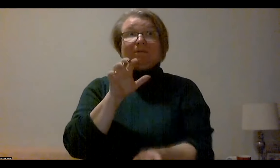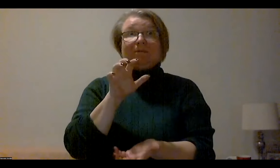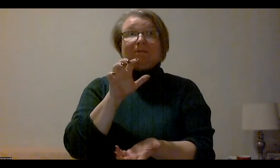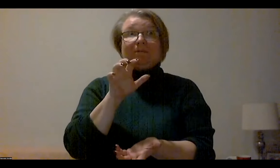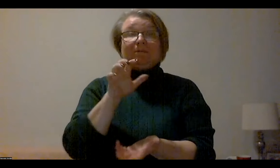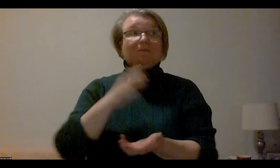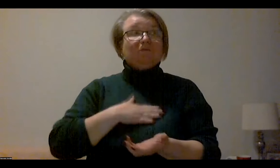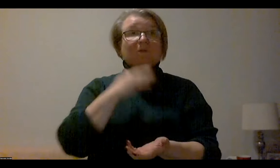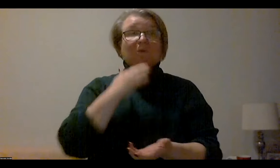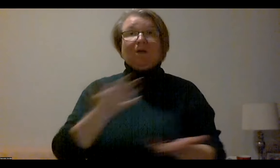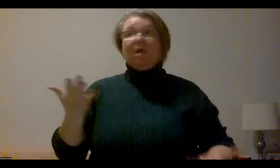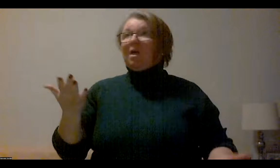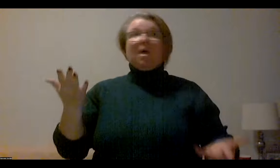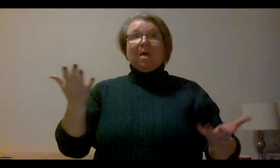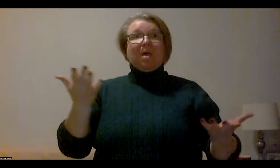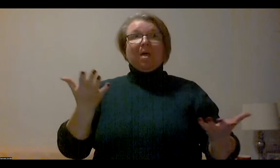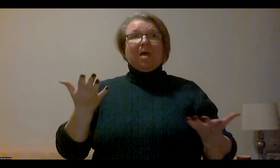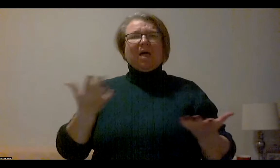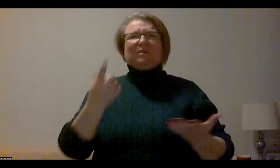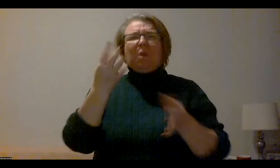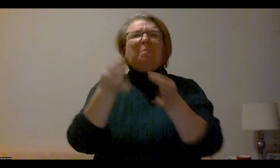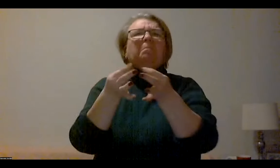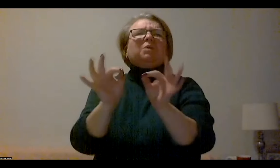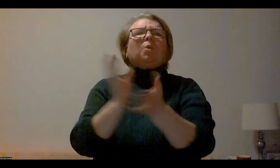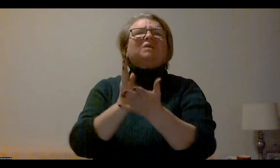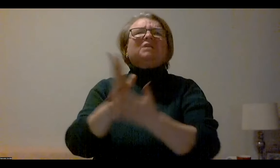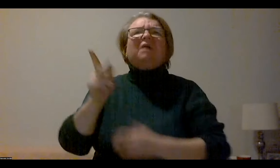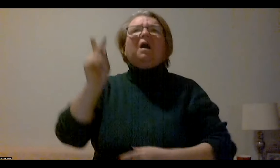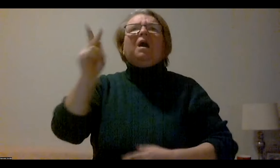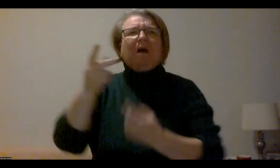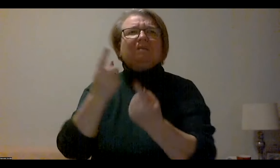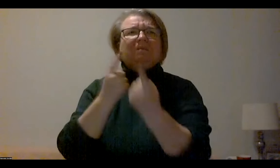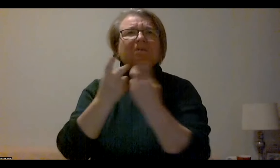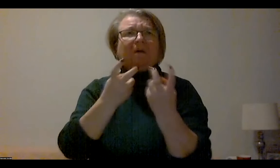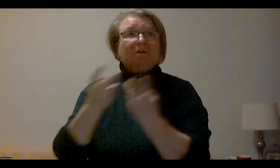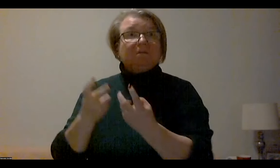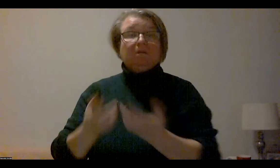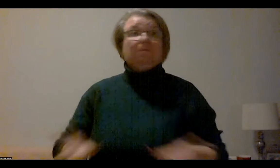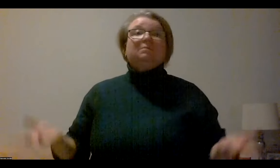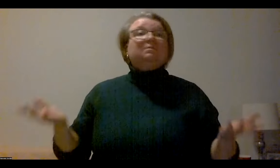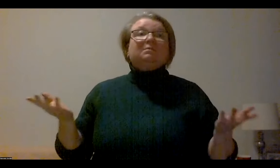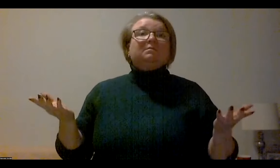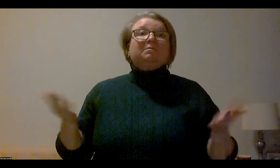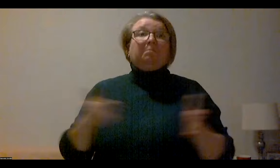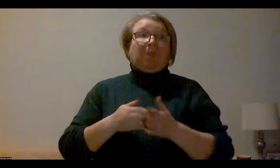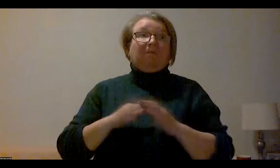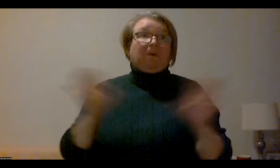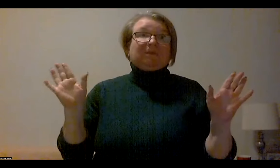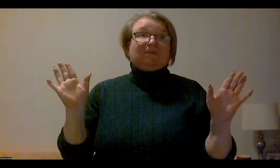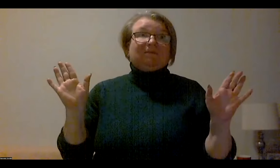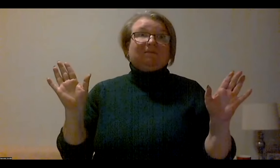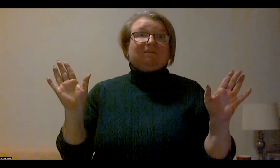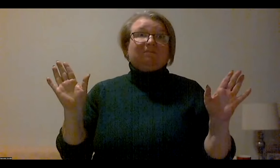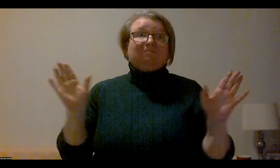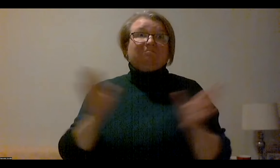että esimerkiksi asia, he eivät suostu hoitamaan asioita, jos meillä on ammattitulkki ja minun poikani ei saa. Ja minä olisin kysynyt vain yhden